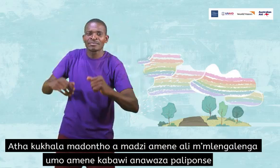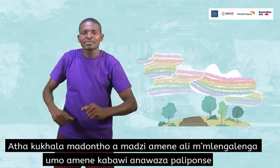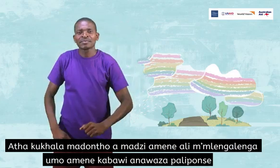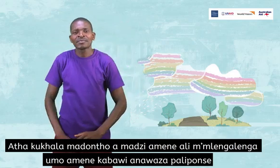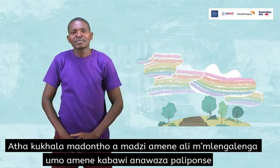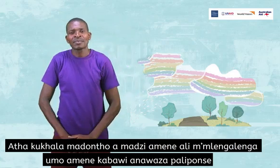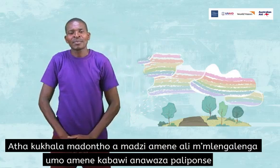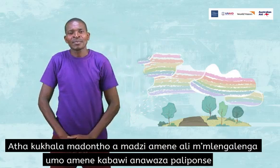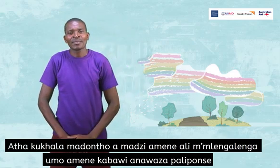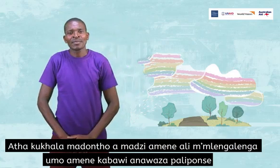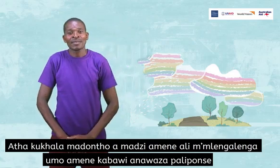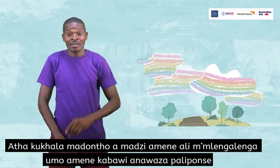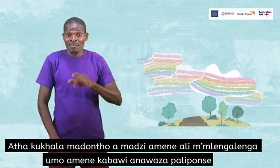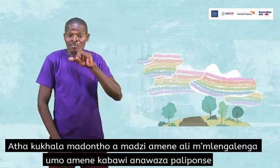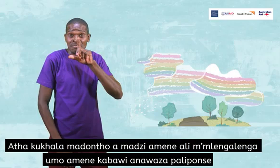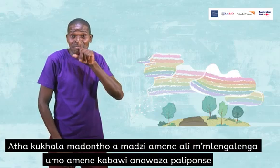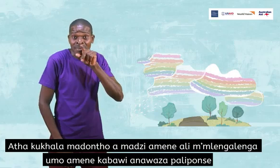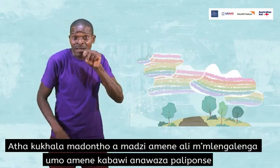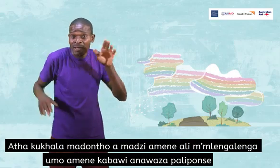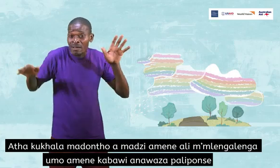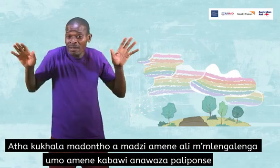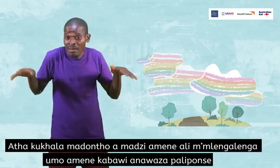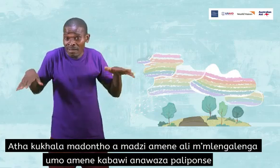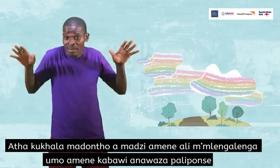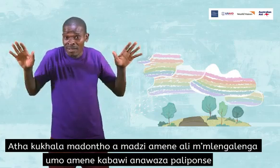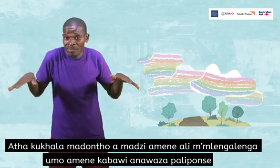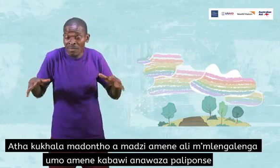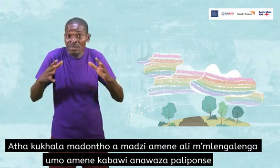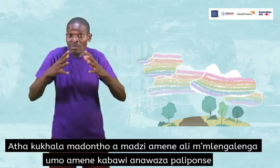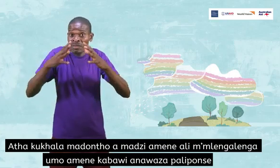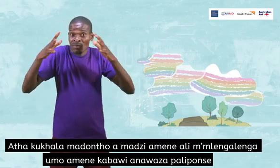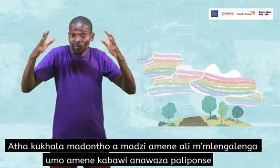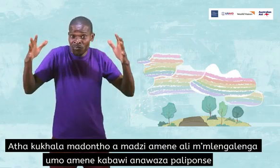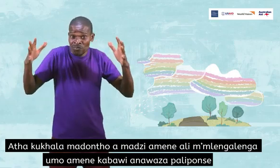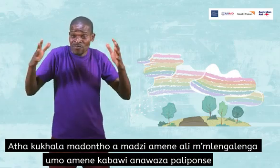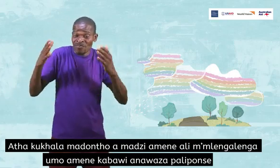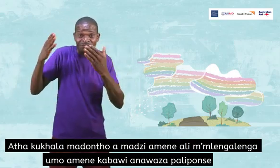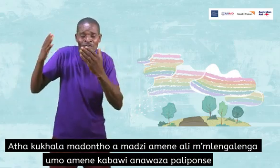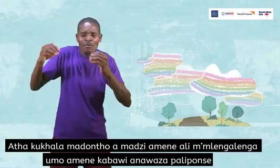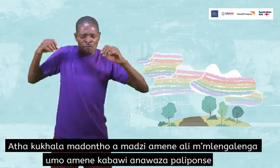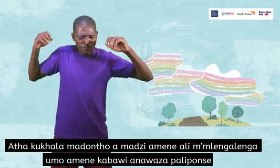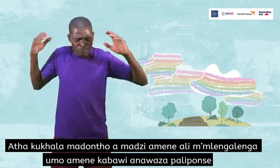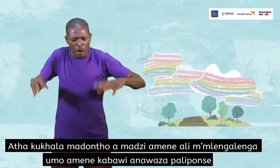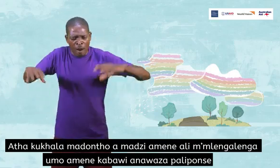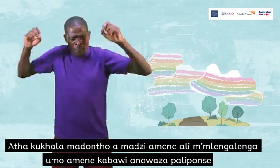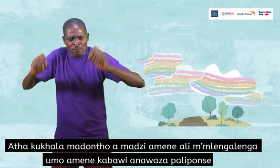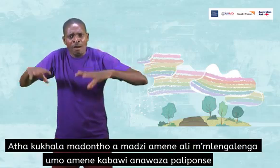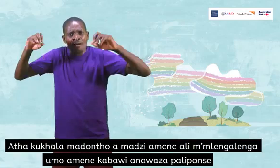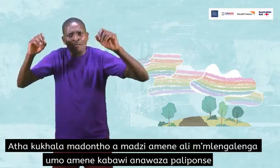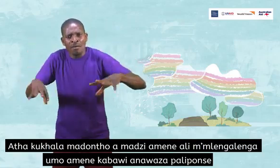Atha kukhala madontho amadzi amene ali mu mlengalenga umo amene kabawi anamwaza